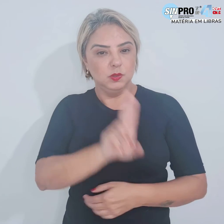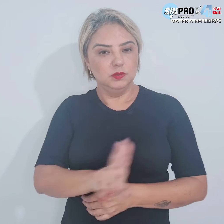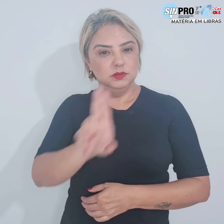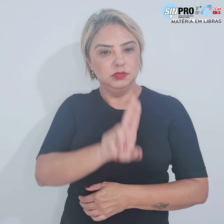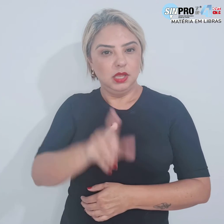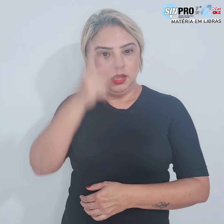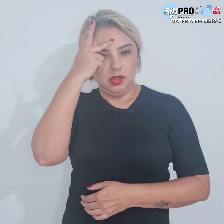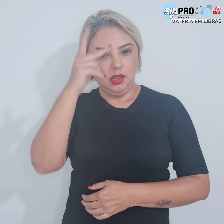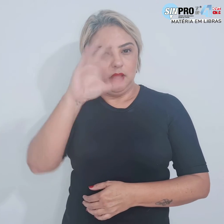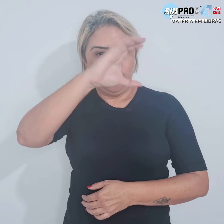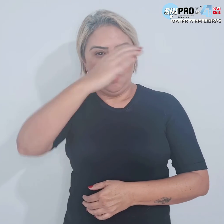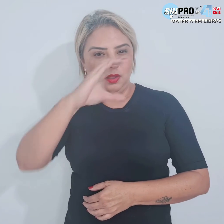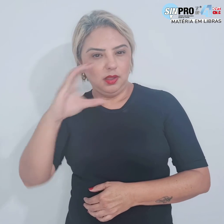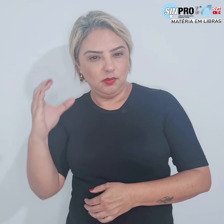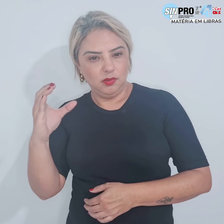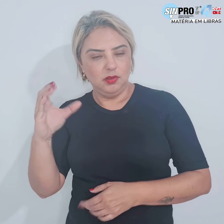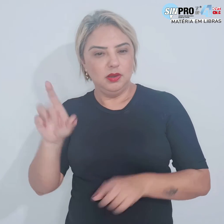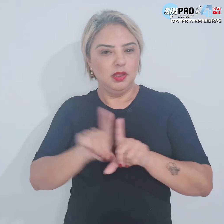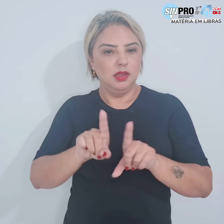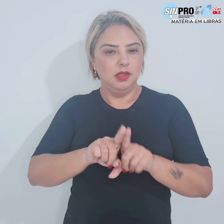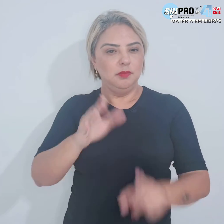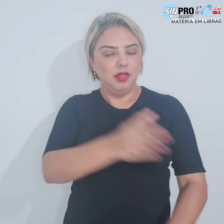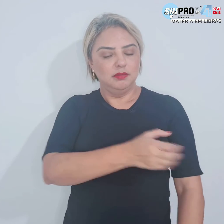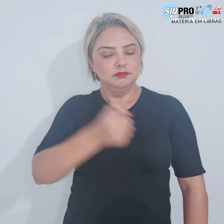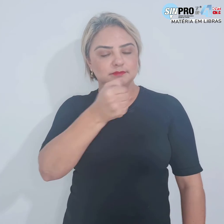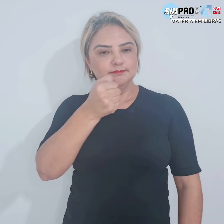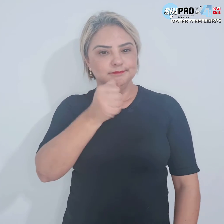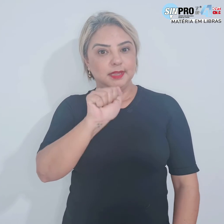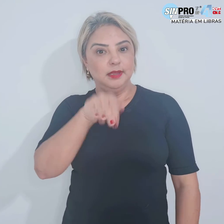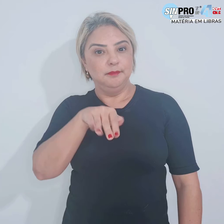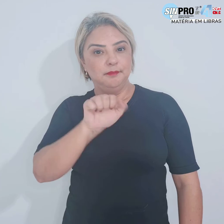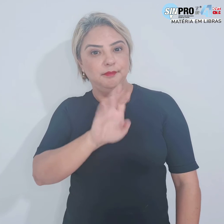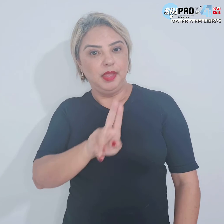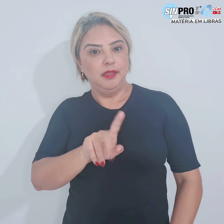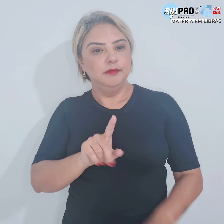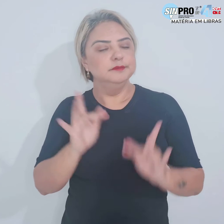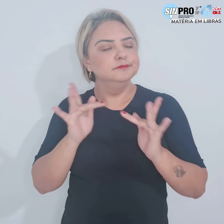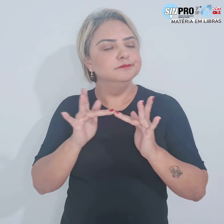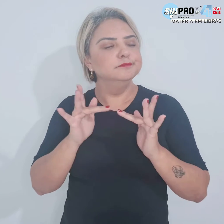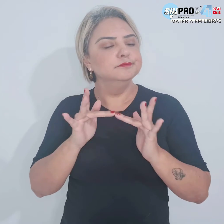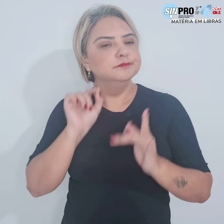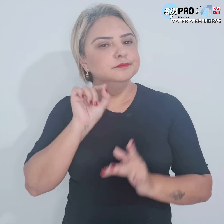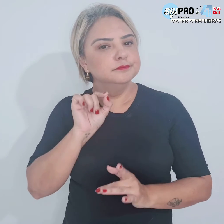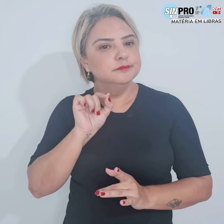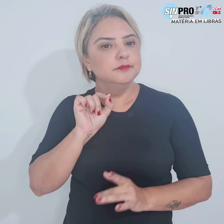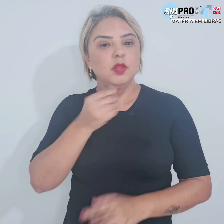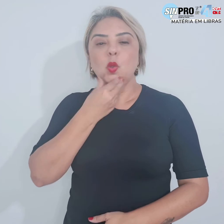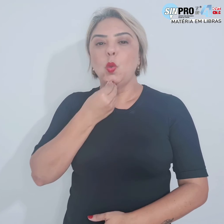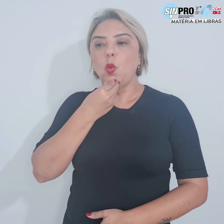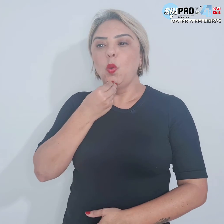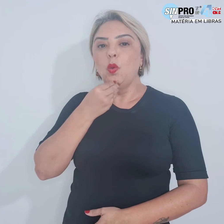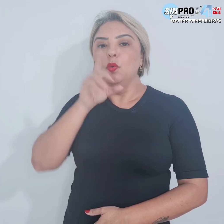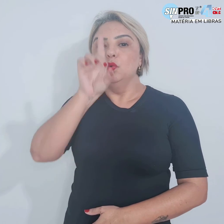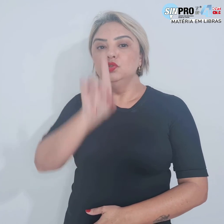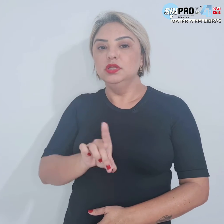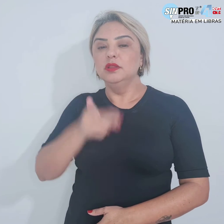matéria-prima utilizada pela Coca-Cola e pela Ambev. E por coincidência, Andrew